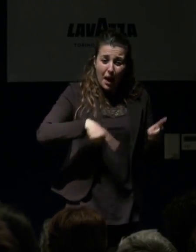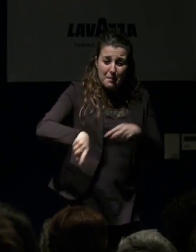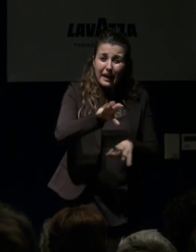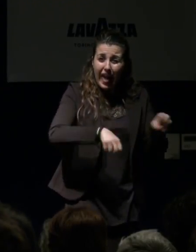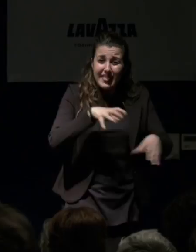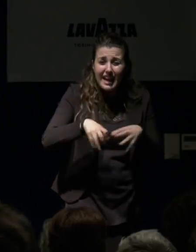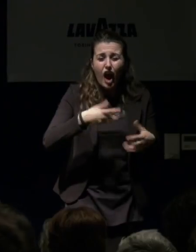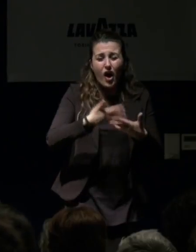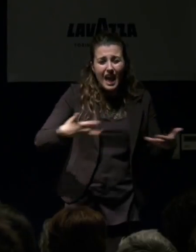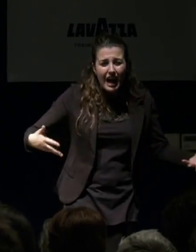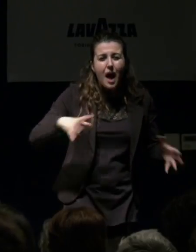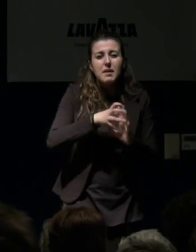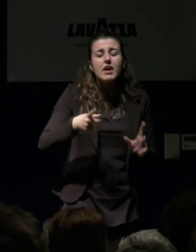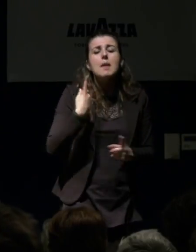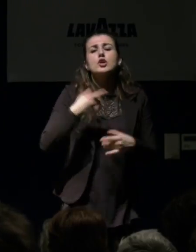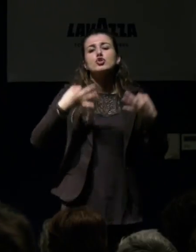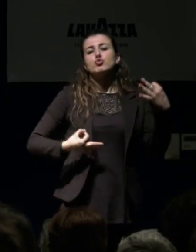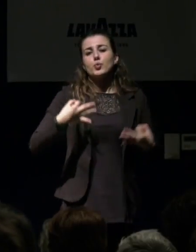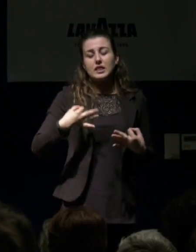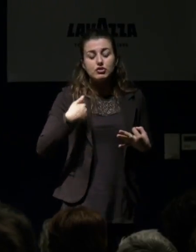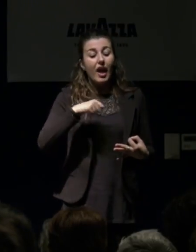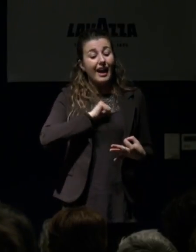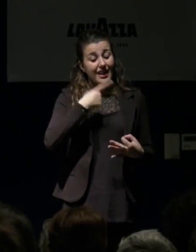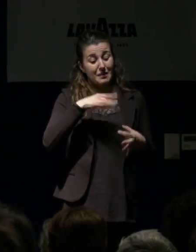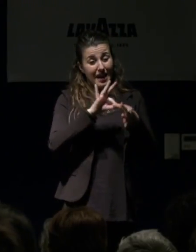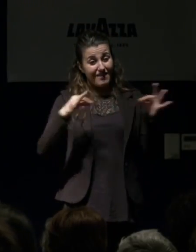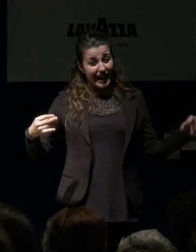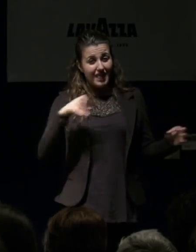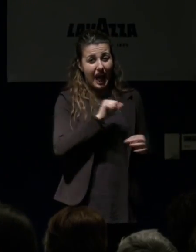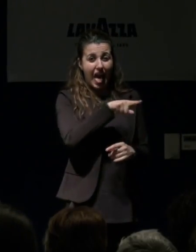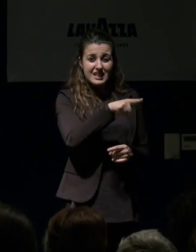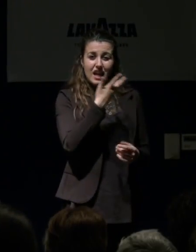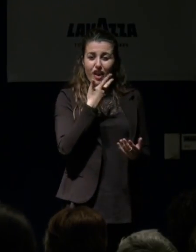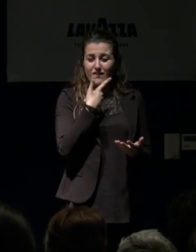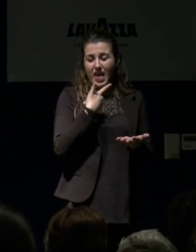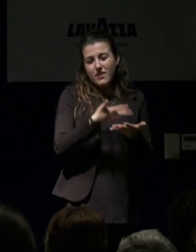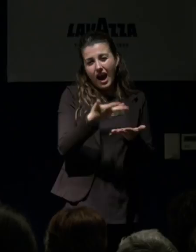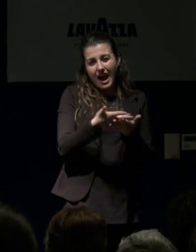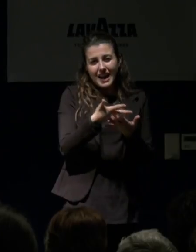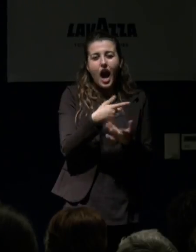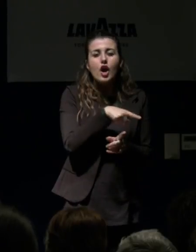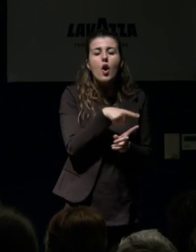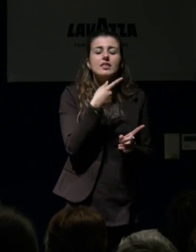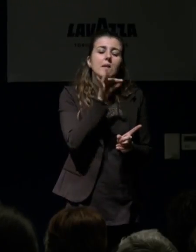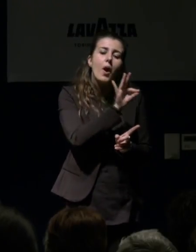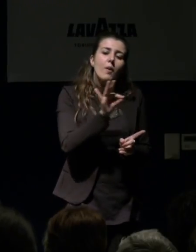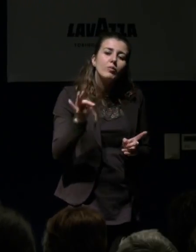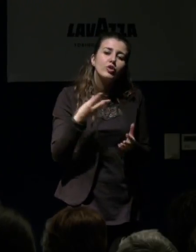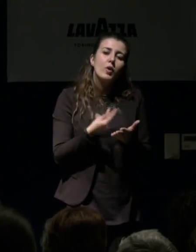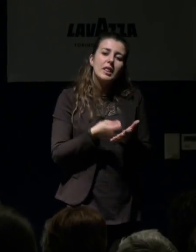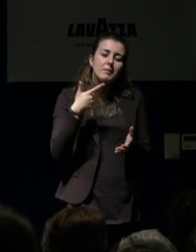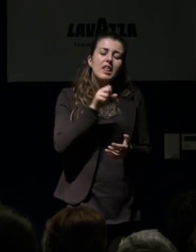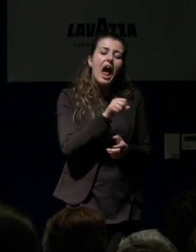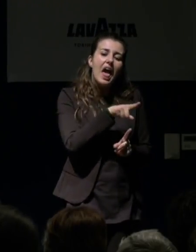giustizia ecco io credo che in questo in questo punto come alessandro disseminava la sua opera di questi punti alessandro qui stia